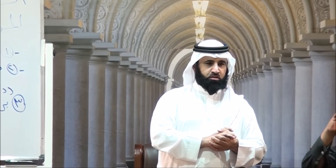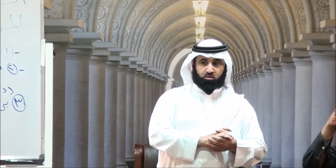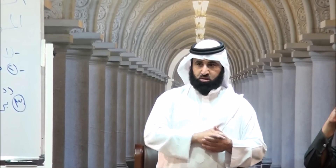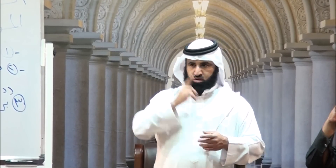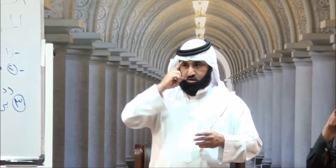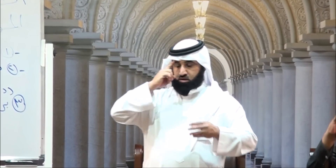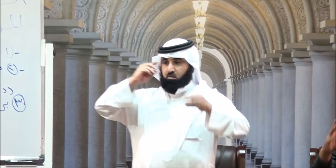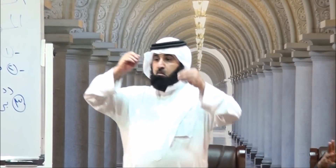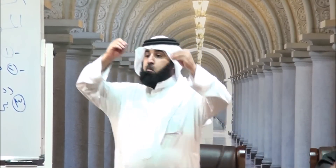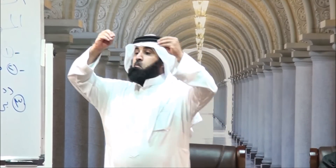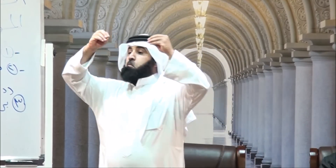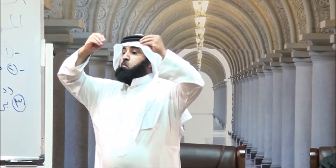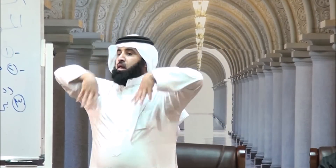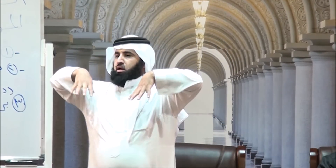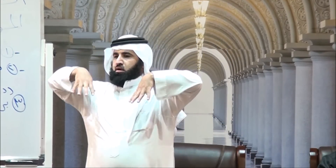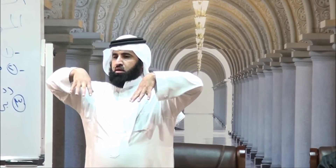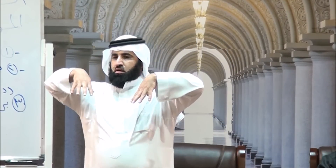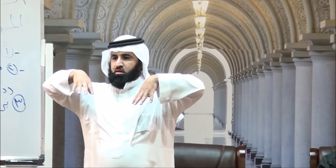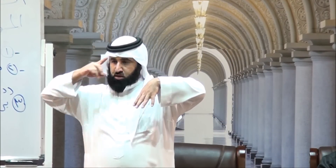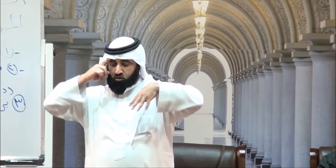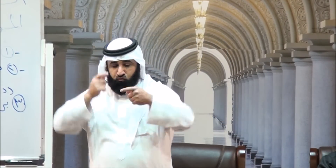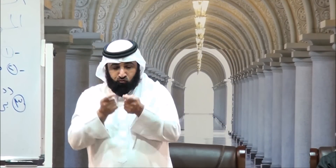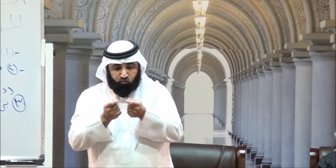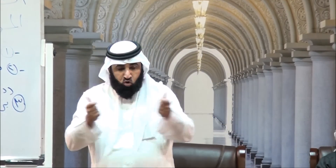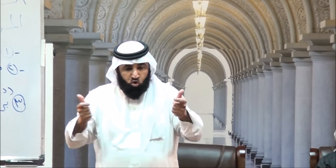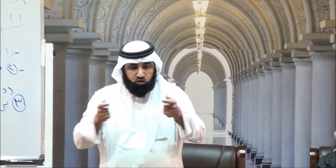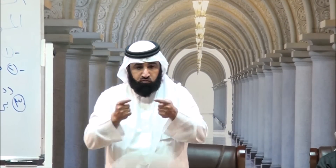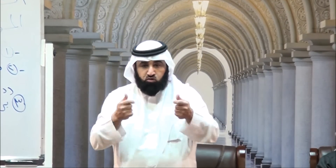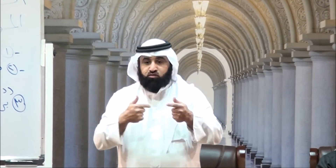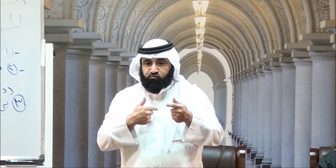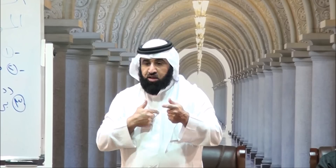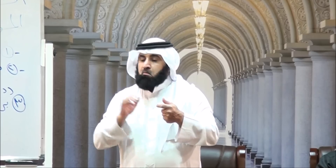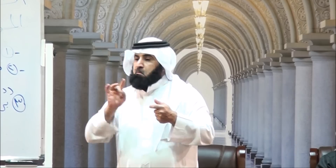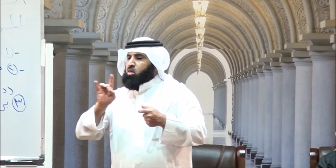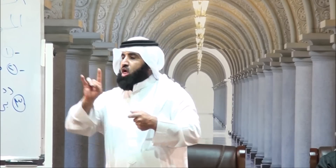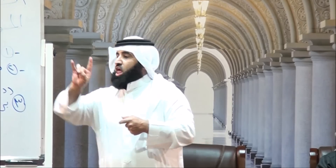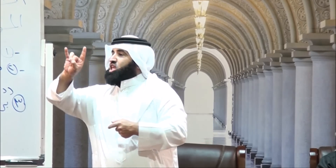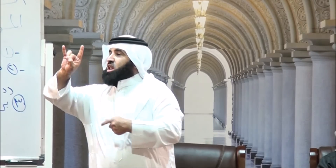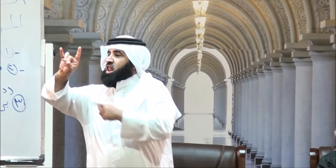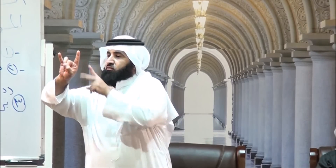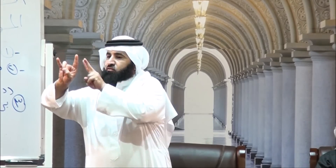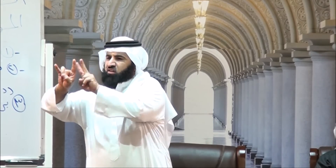نعم، يطرح الله فيه البركة في مالك، يبارك الله في حياتك،